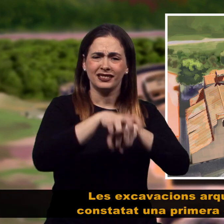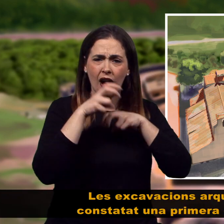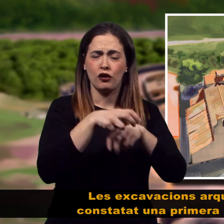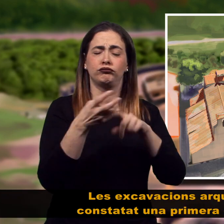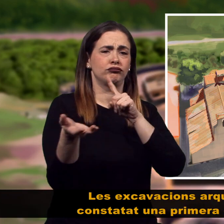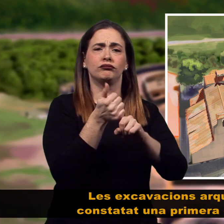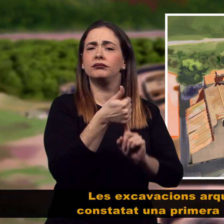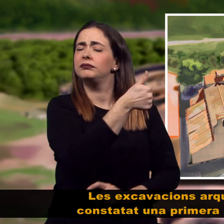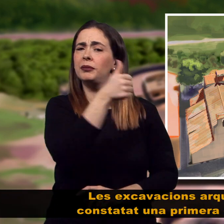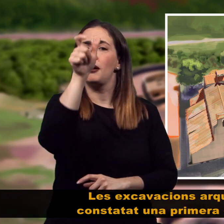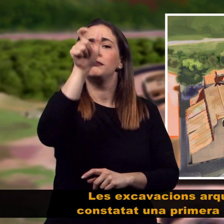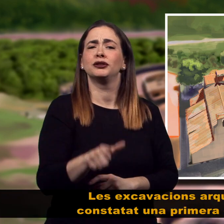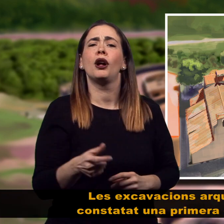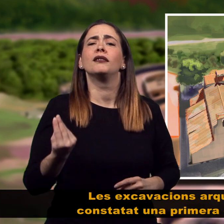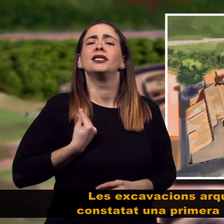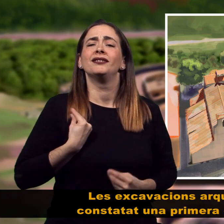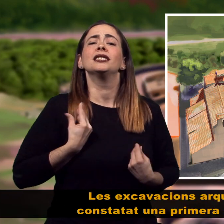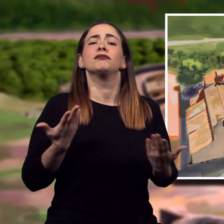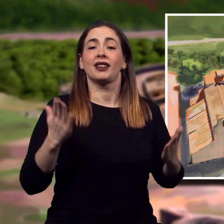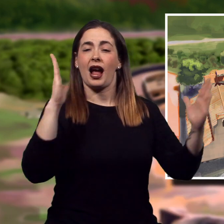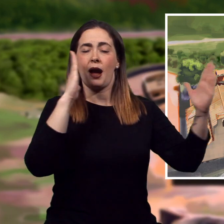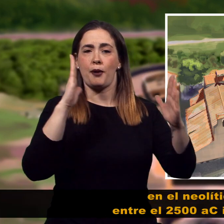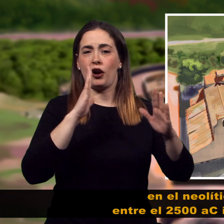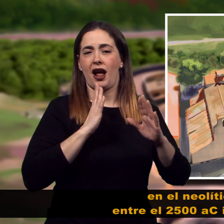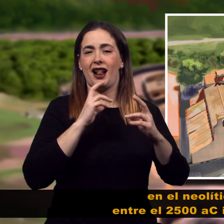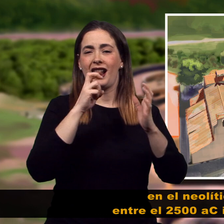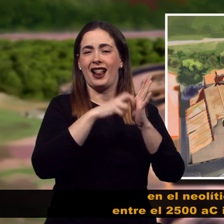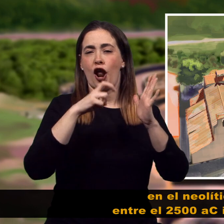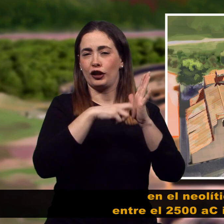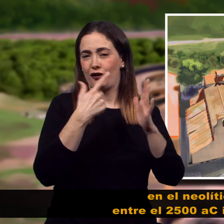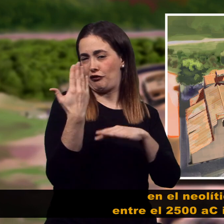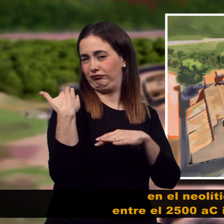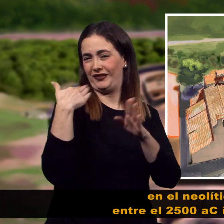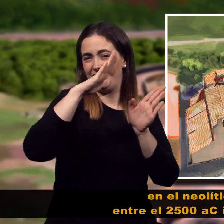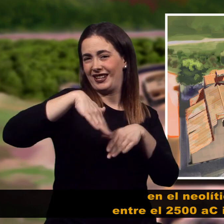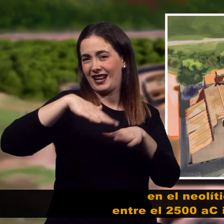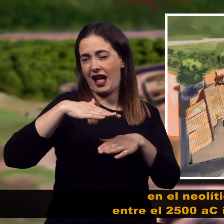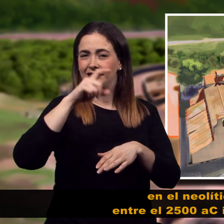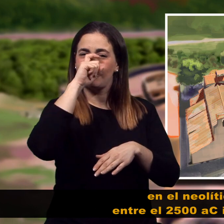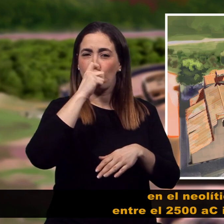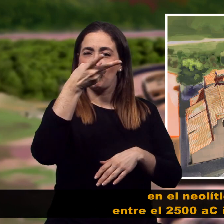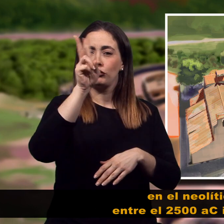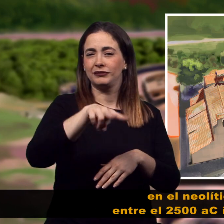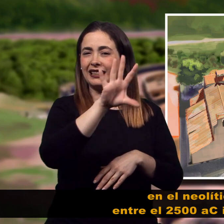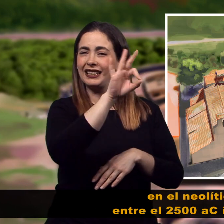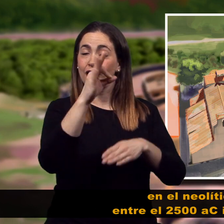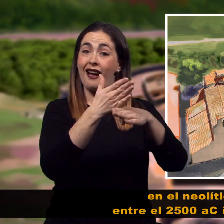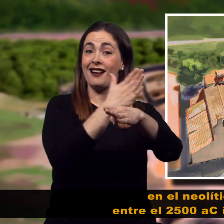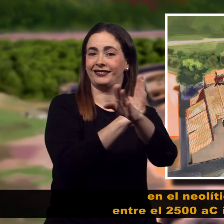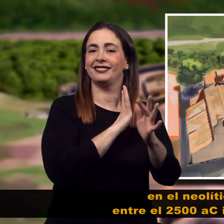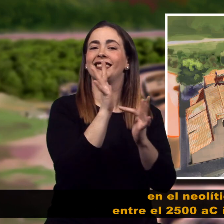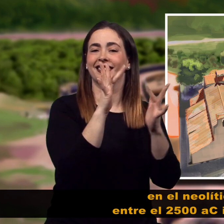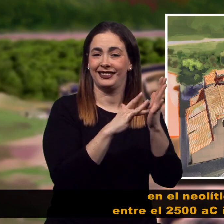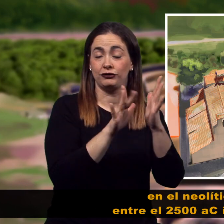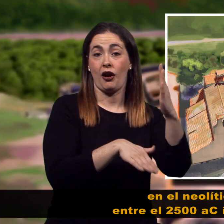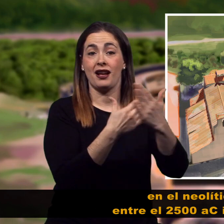excavacions arqueològiques han constatat una primera ocupació humana en el Neolític final entre el 2.500 abans de Crist i